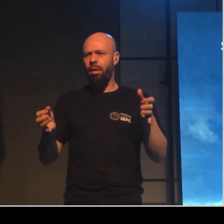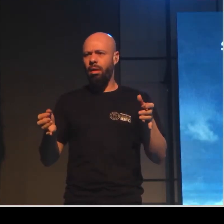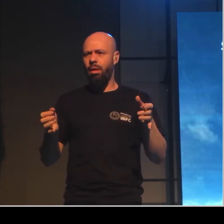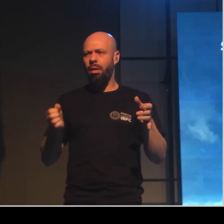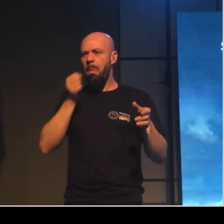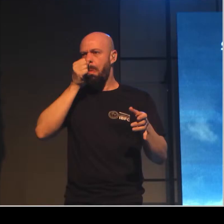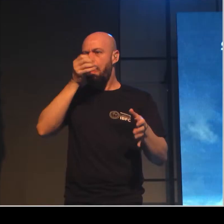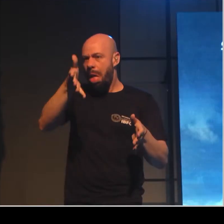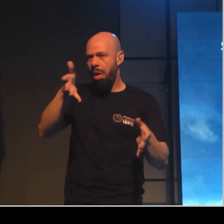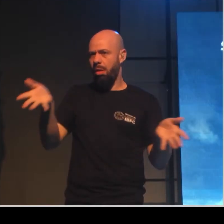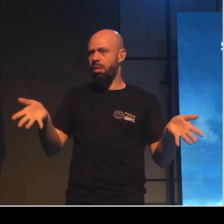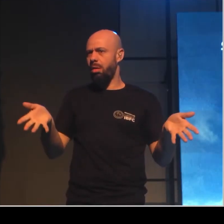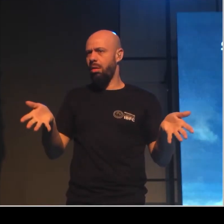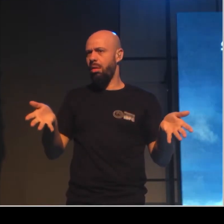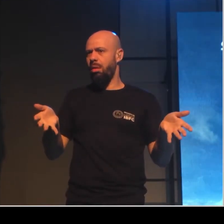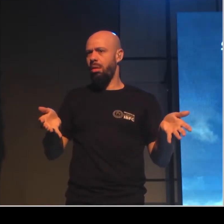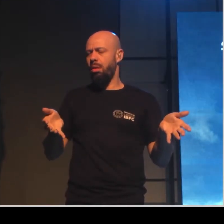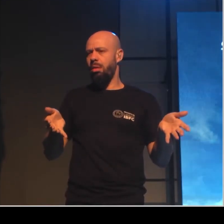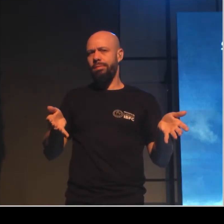tola.